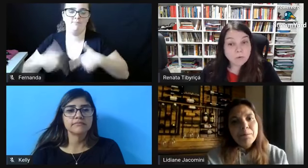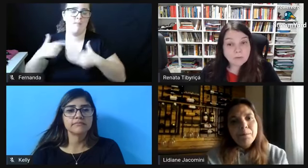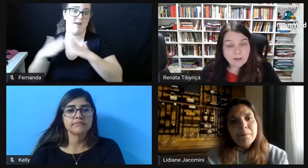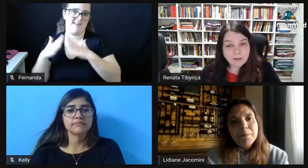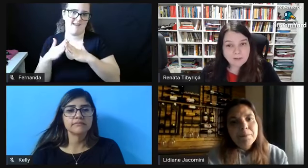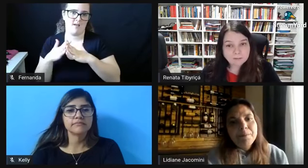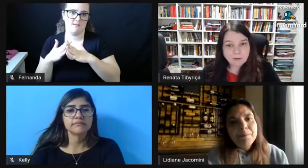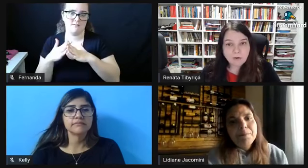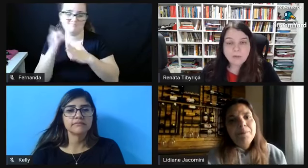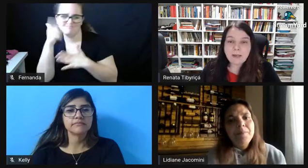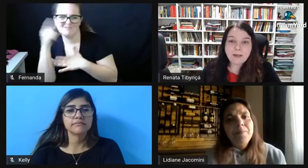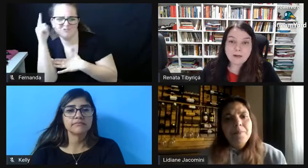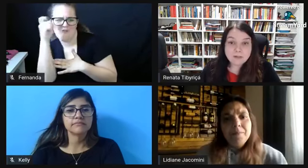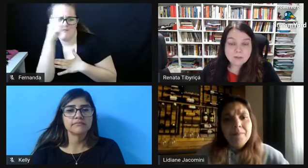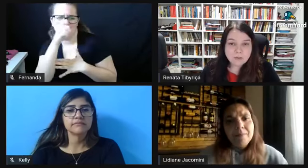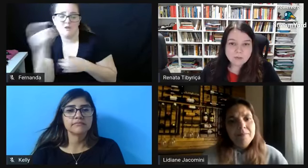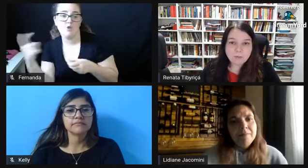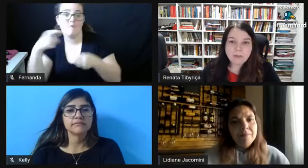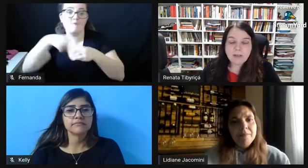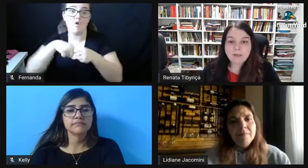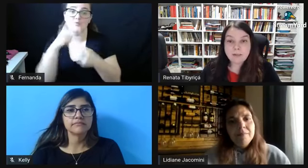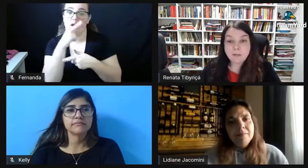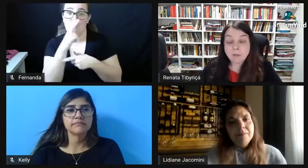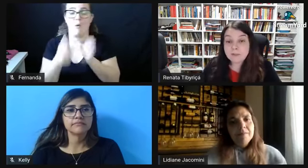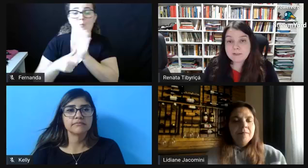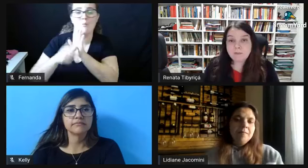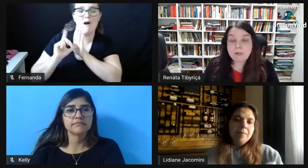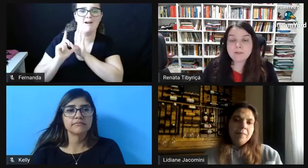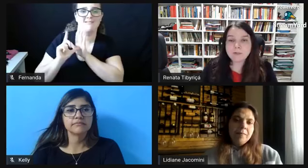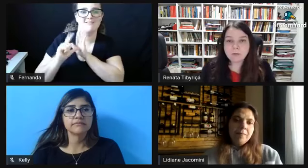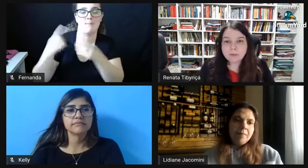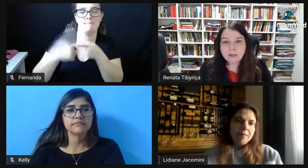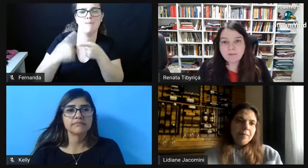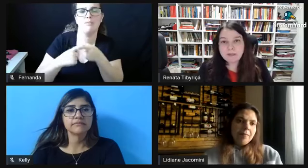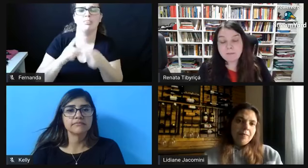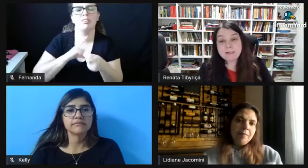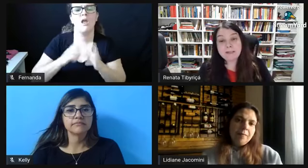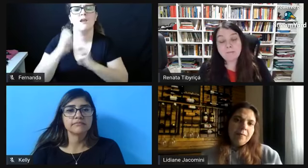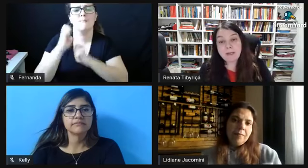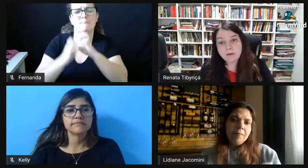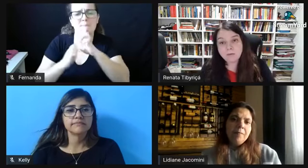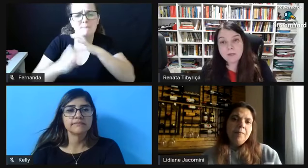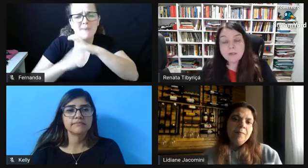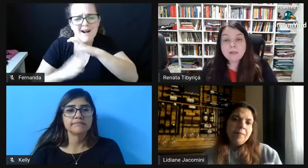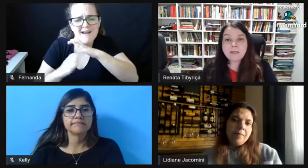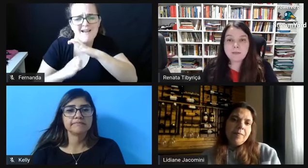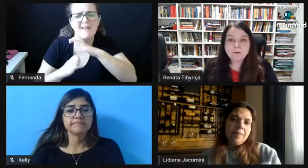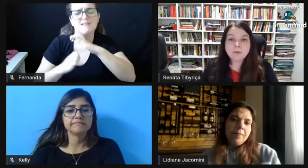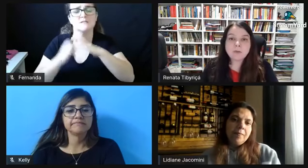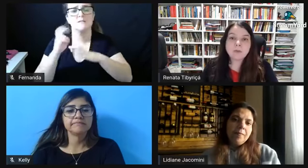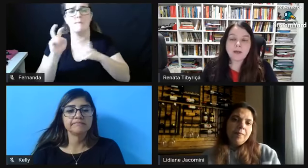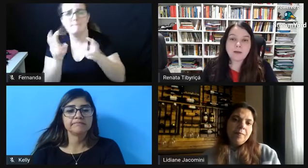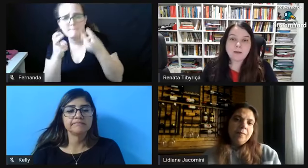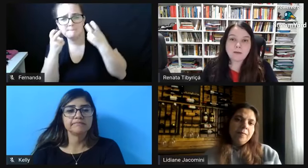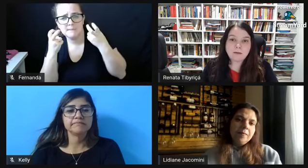gente voltar ao que era antes, porque tem muitas empresas, inclusive, que perceberam